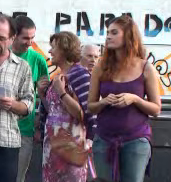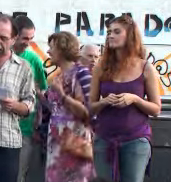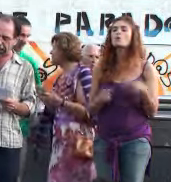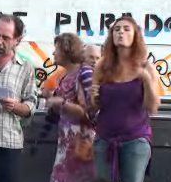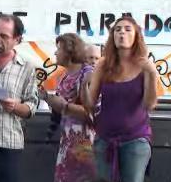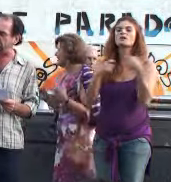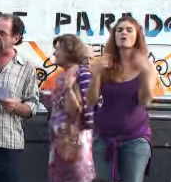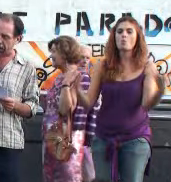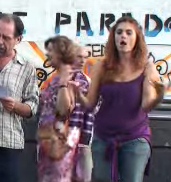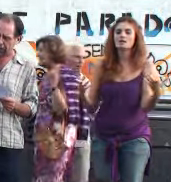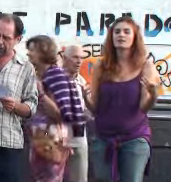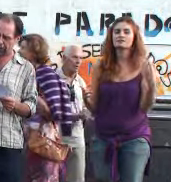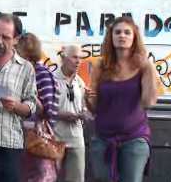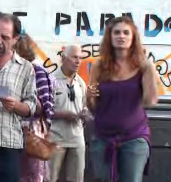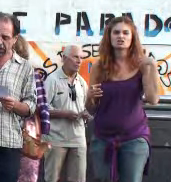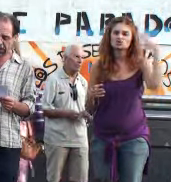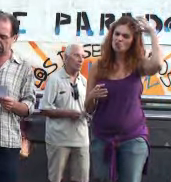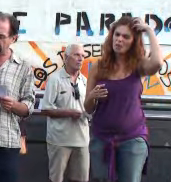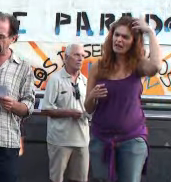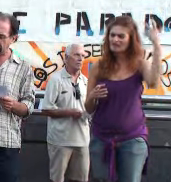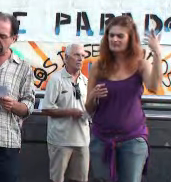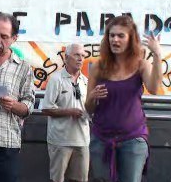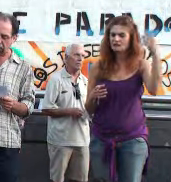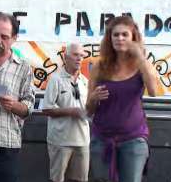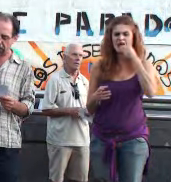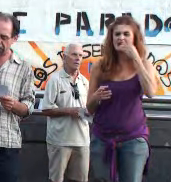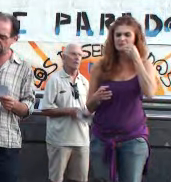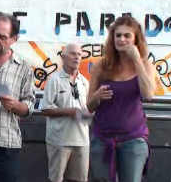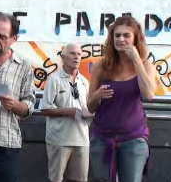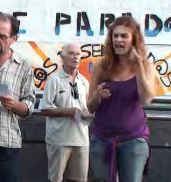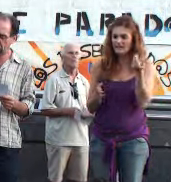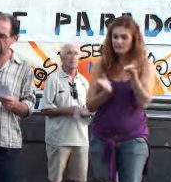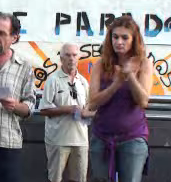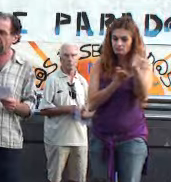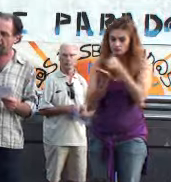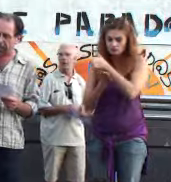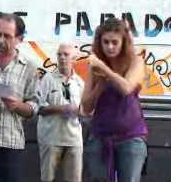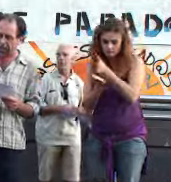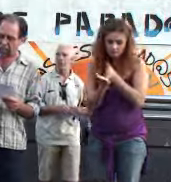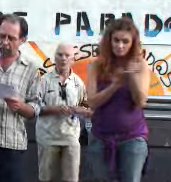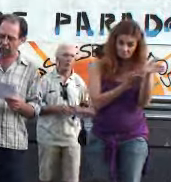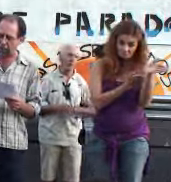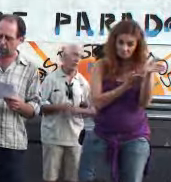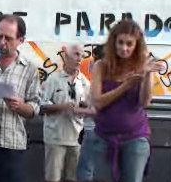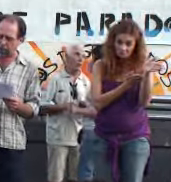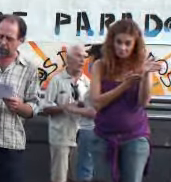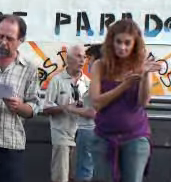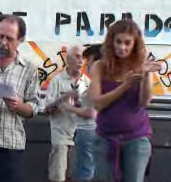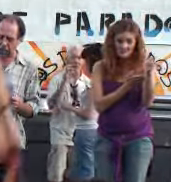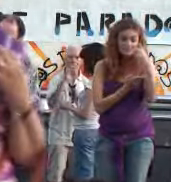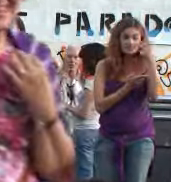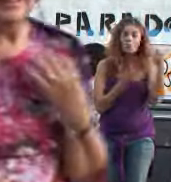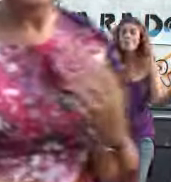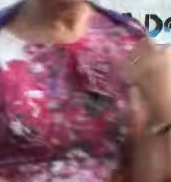la cooperativa de soberanía alimentaria, dividida en 2 ramas. Una interesada en la producción